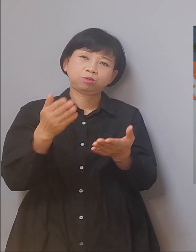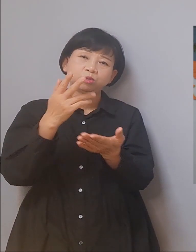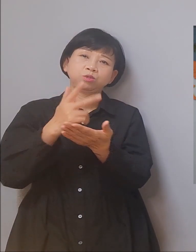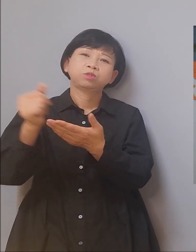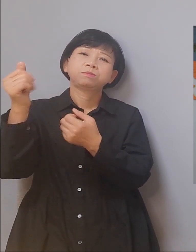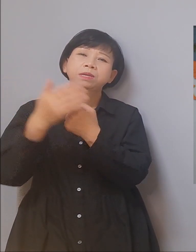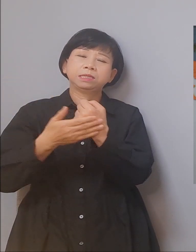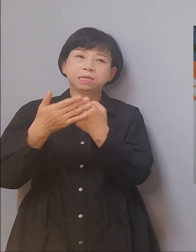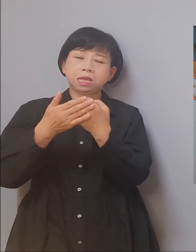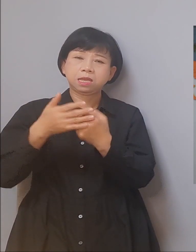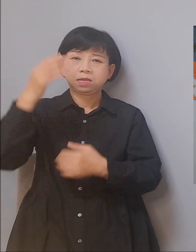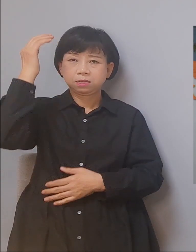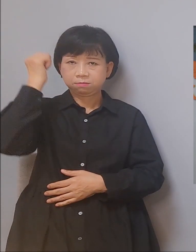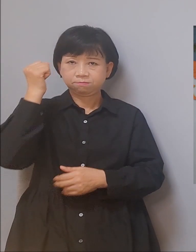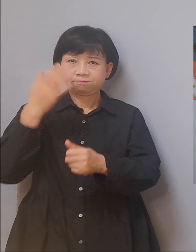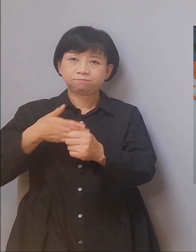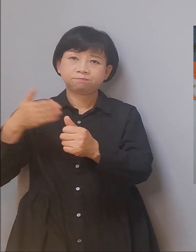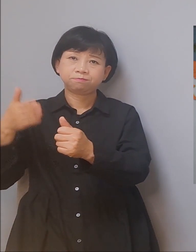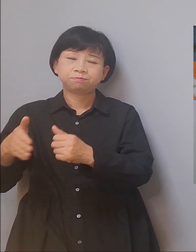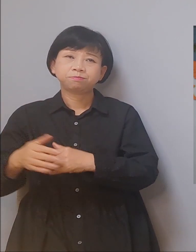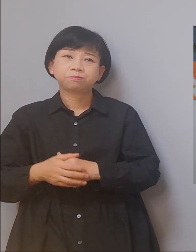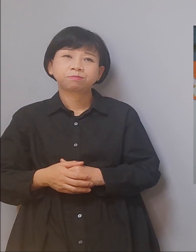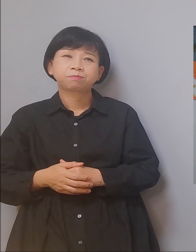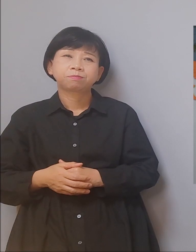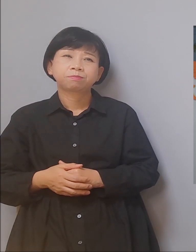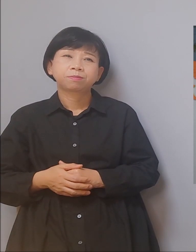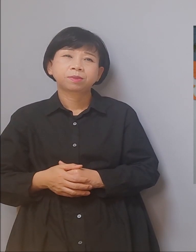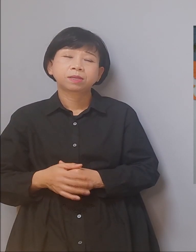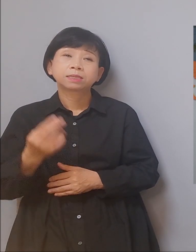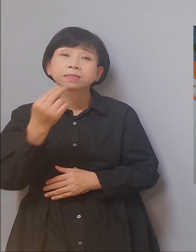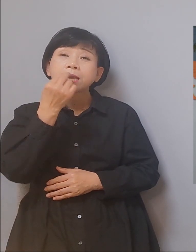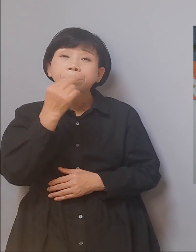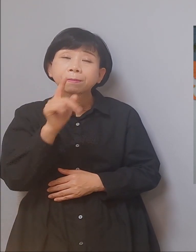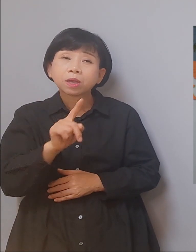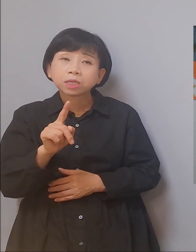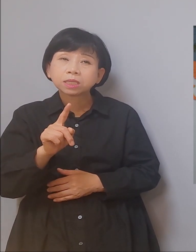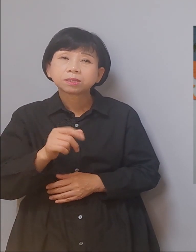은혜를 기억하시길 바랍니다. 그런데 그 생명이